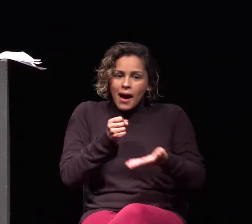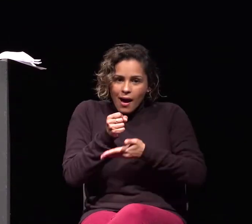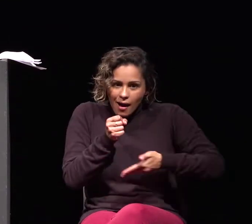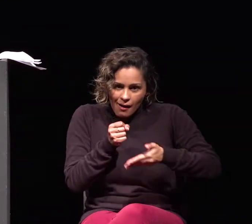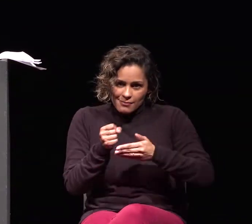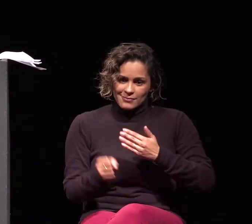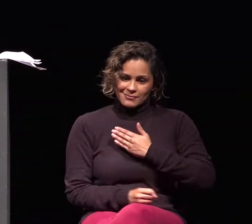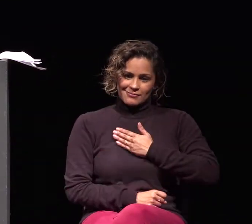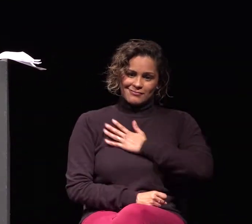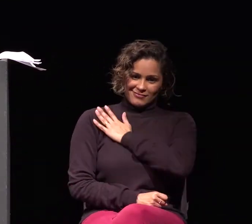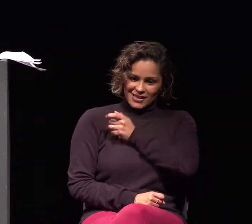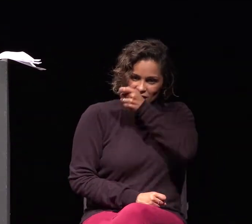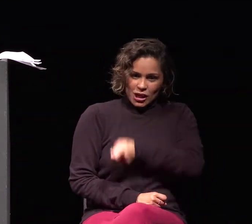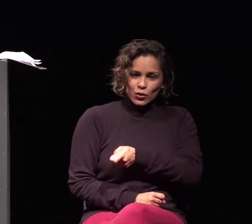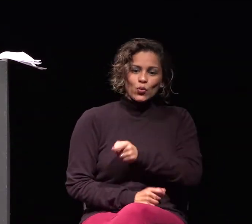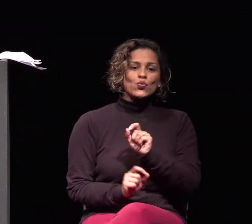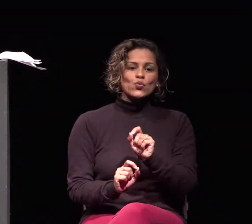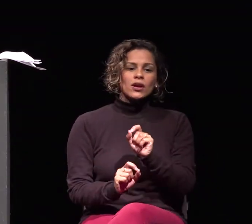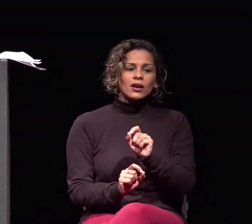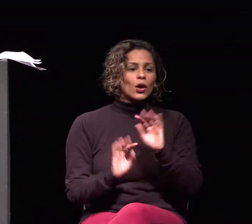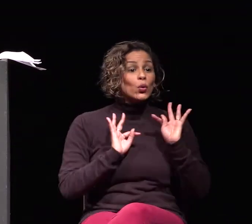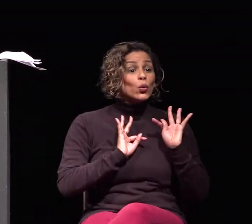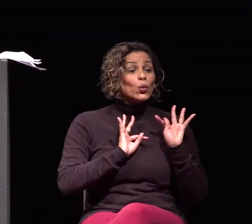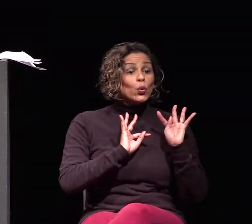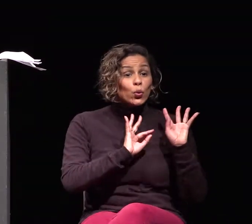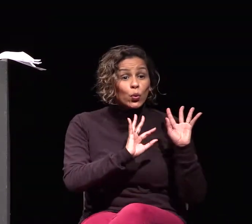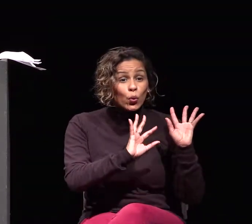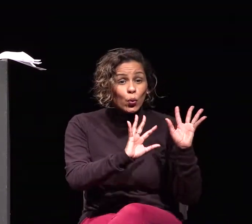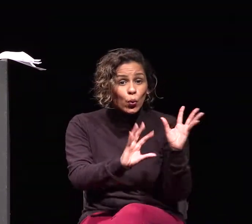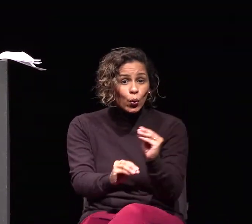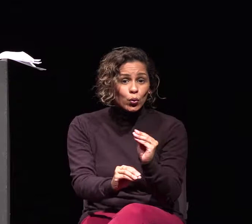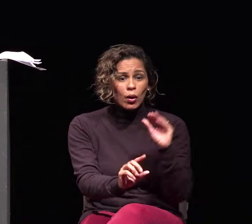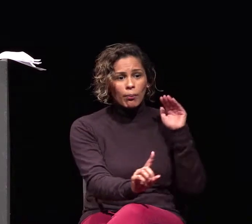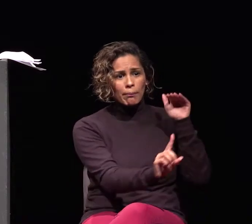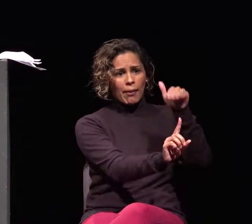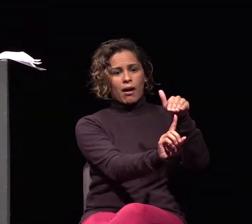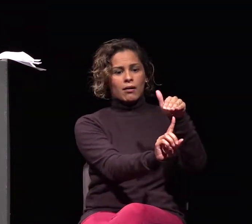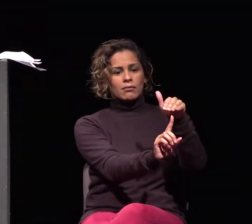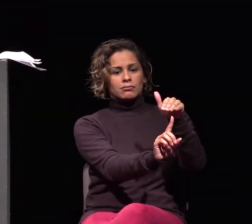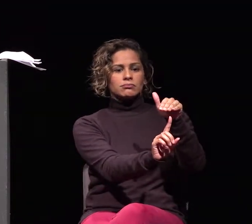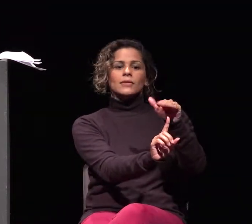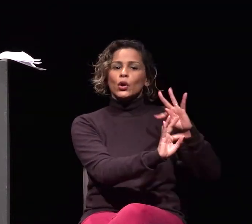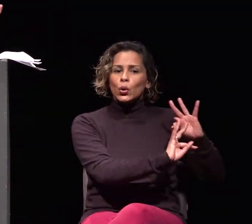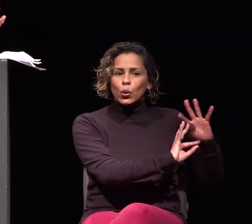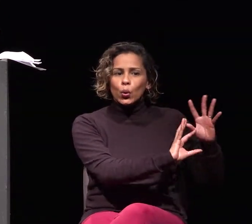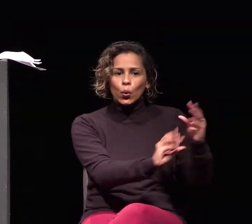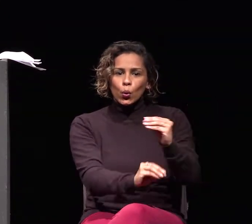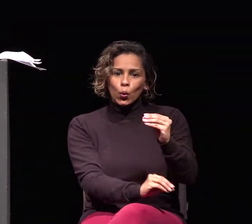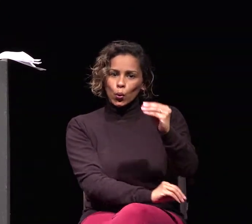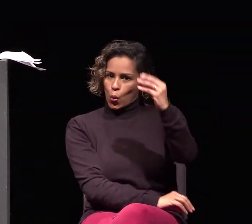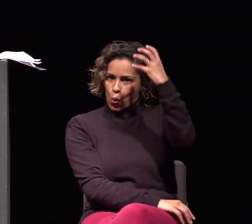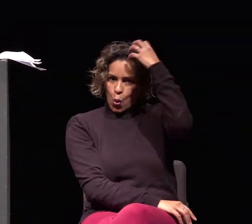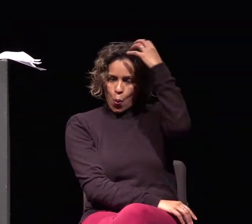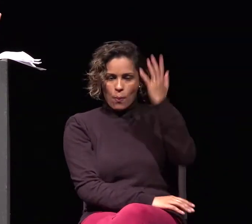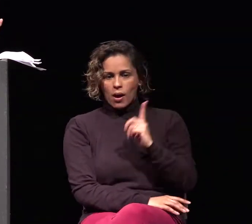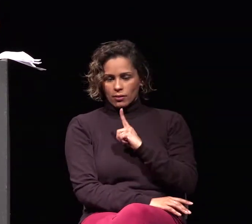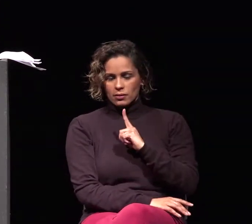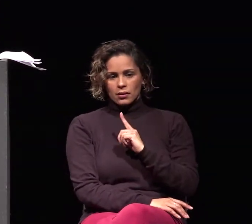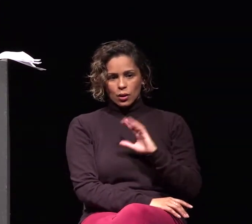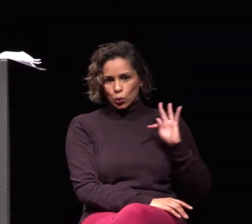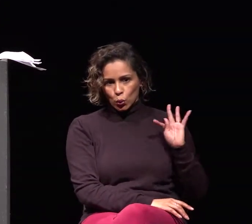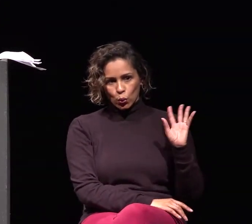todos são culpados até que se prove o contrário, que é um pouco,